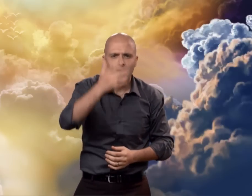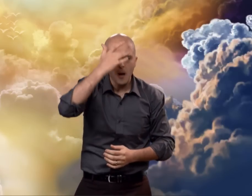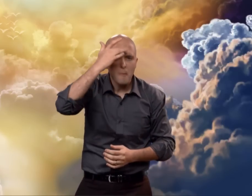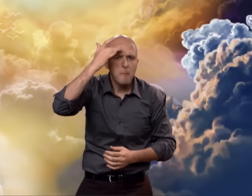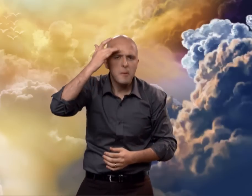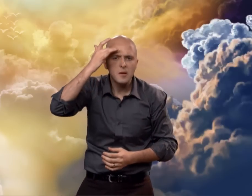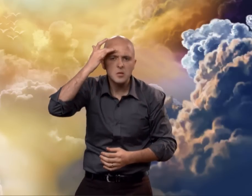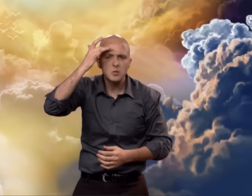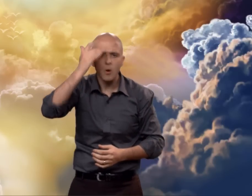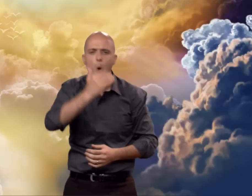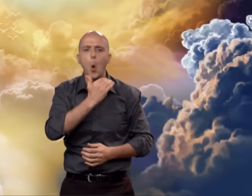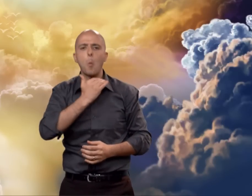não é ensino bíblico.